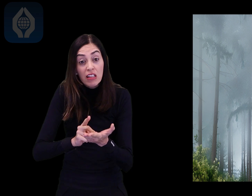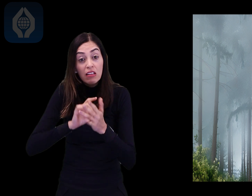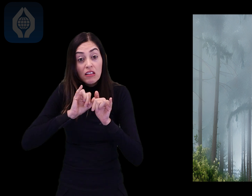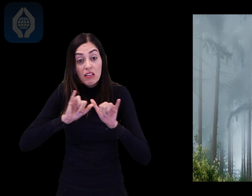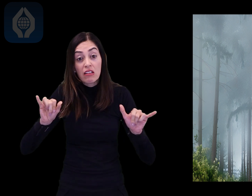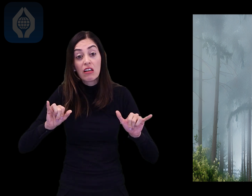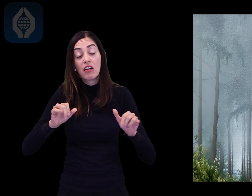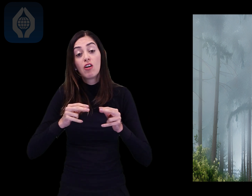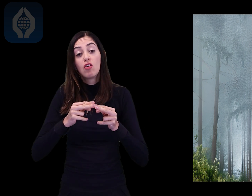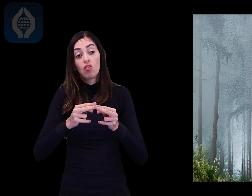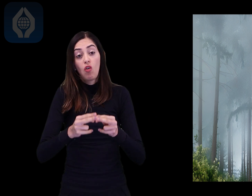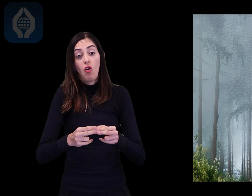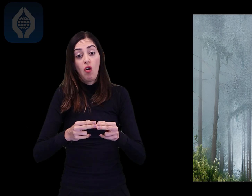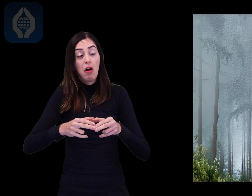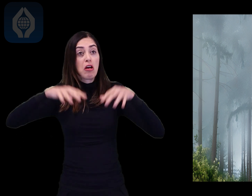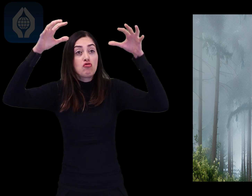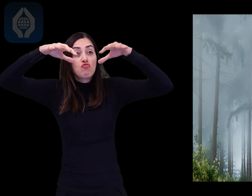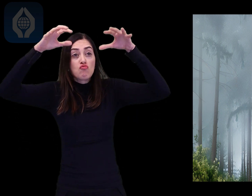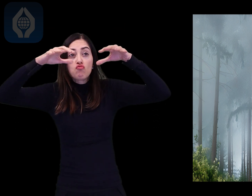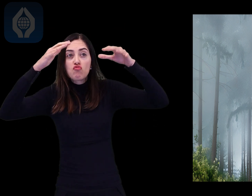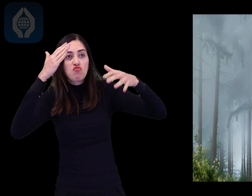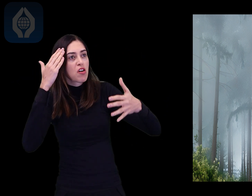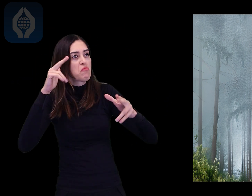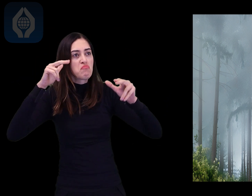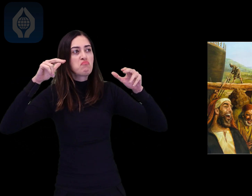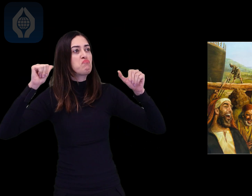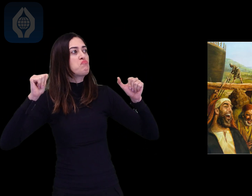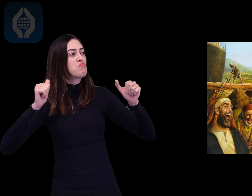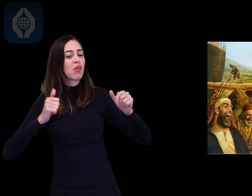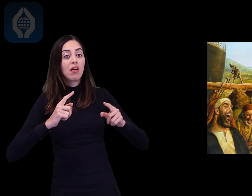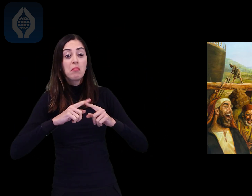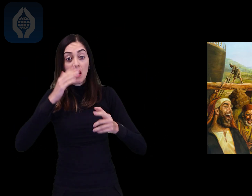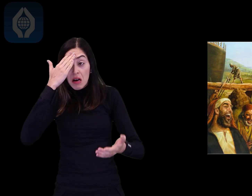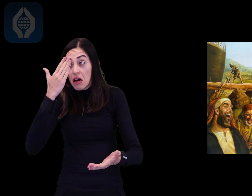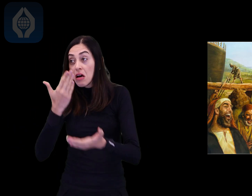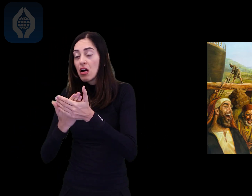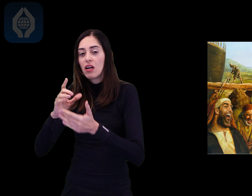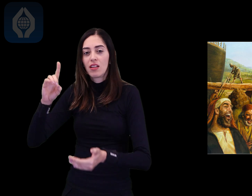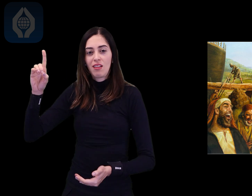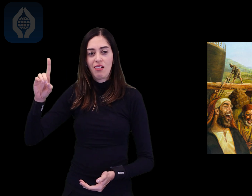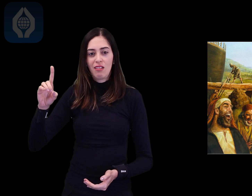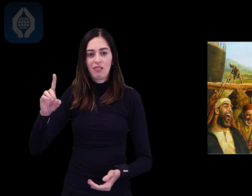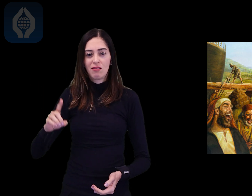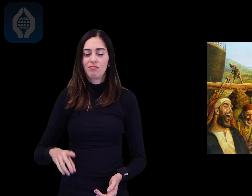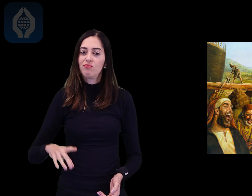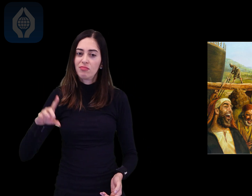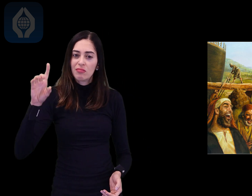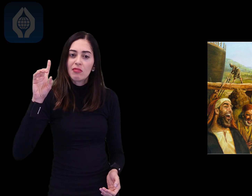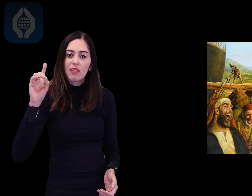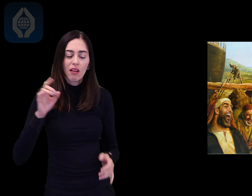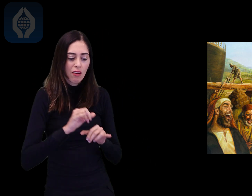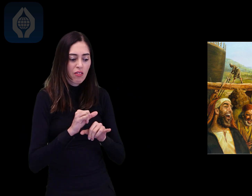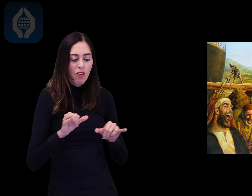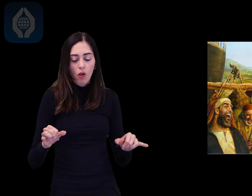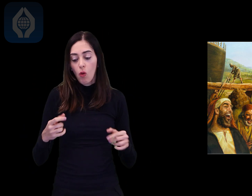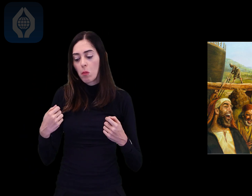nunca ter visto a chuva. L. Deus disse a Noé que trouxesse sua família, os animais e as aves para dentro da